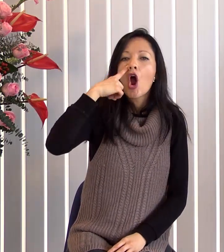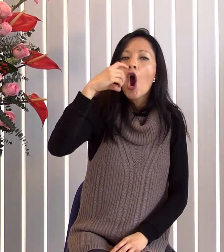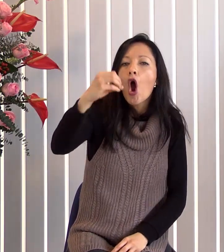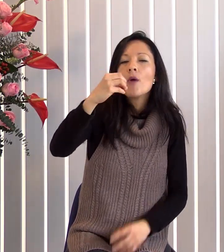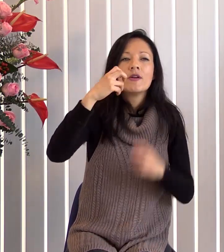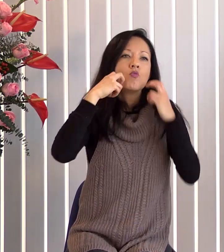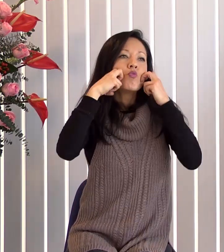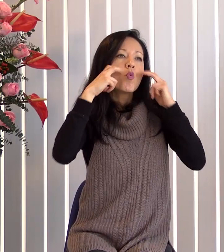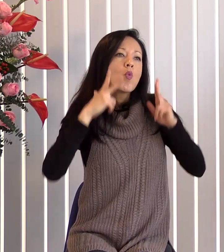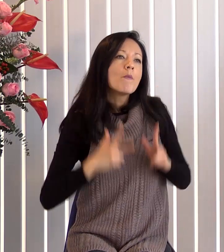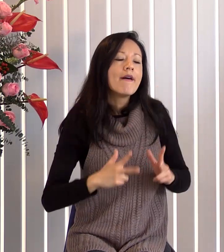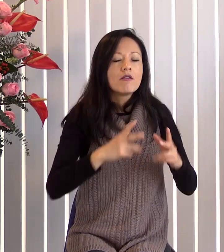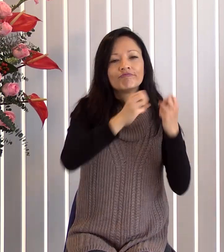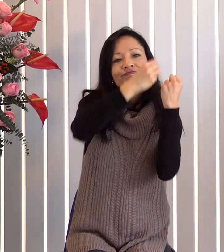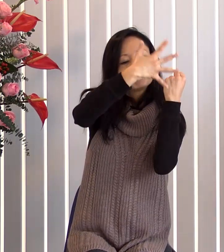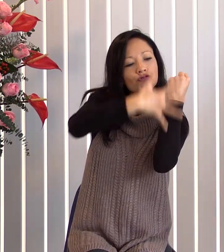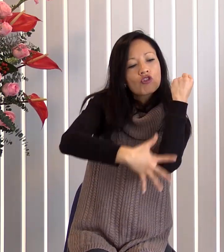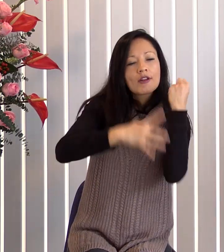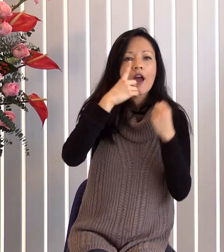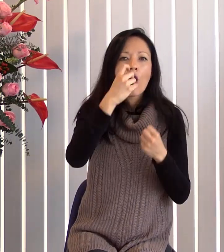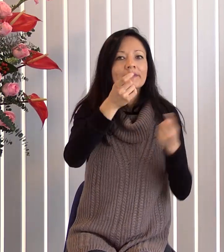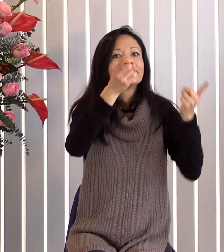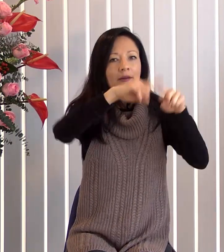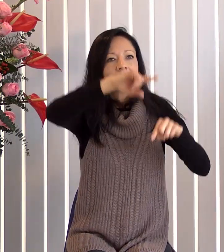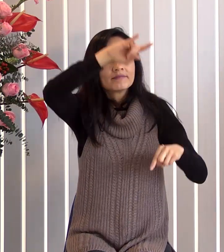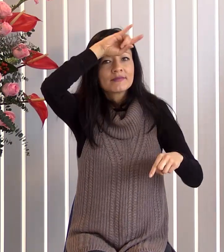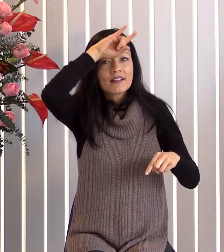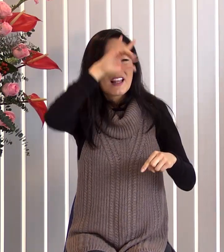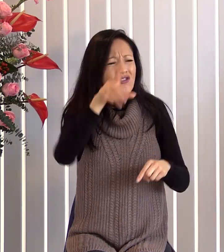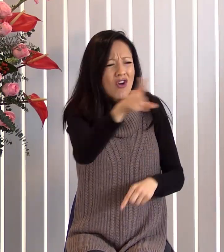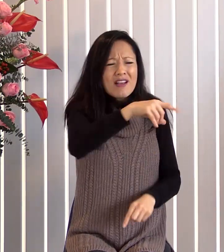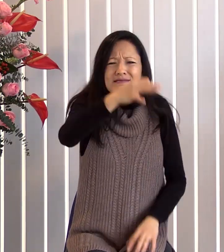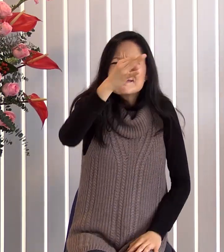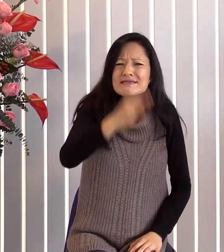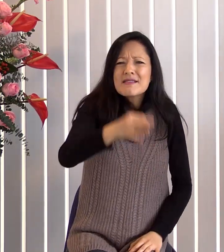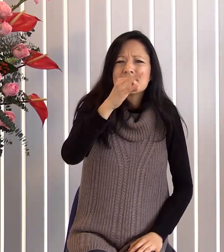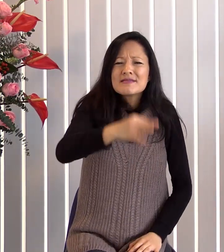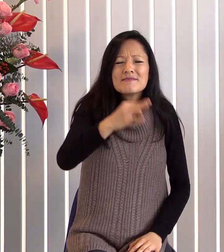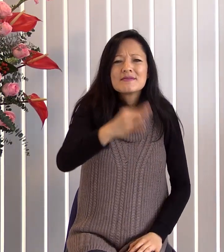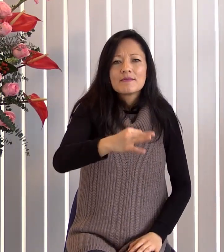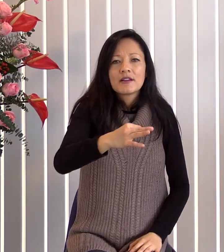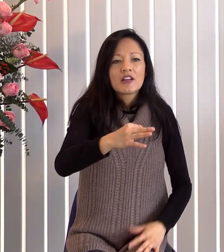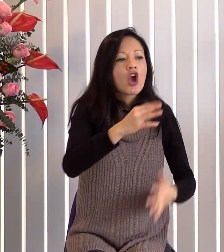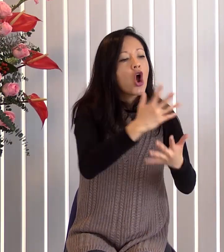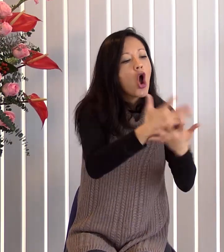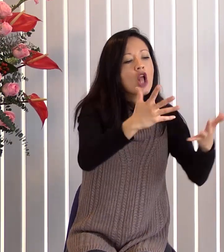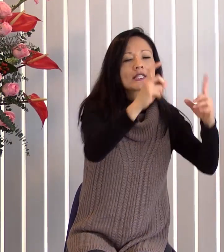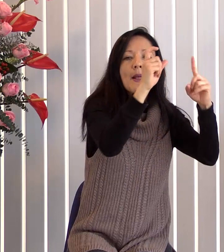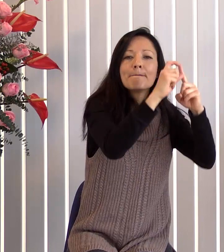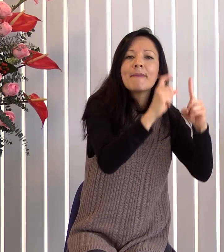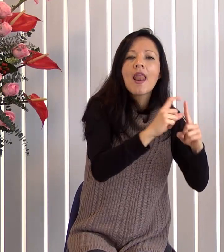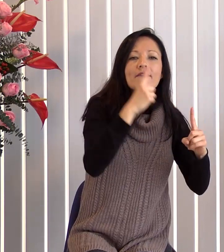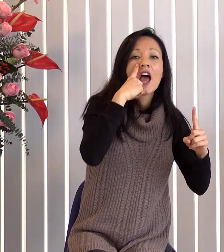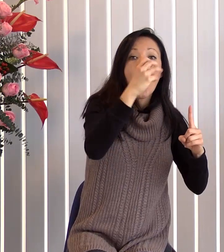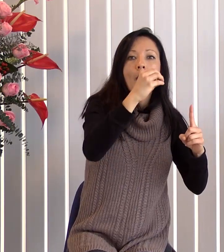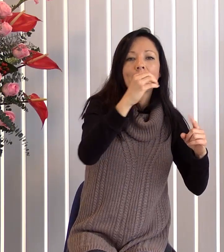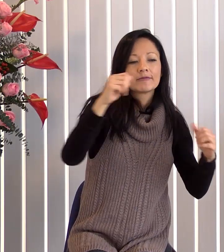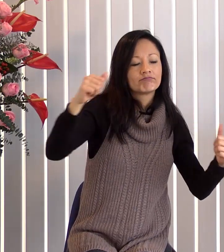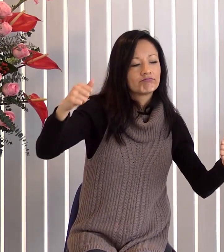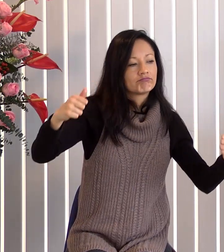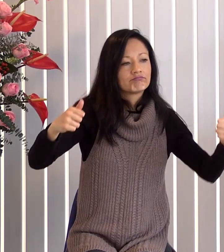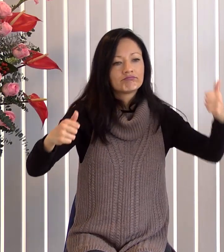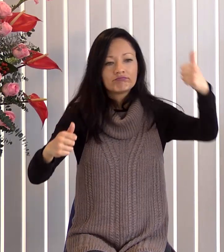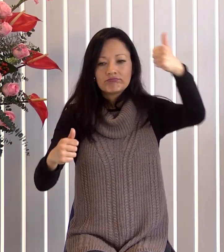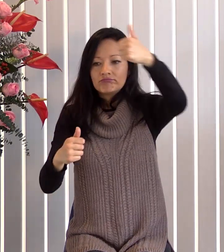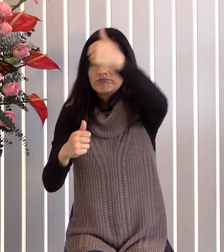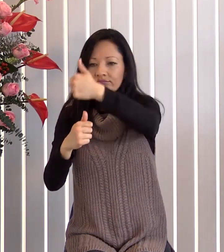las doctrinas de los hombres, Satanás, siempre tratará de colocar las palabras de los hombres sobre la palabra